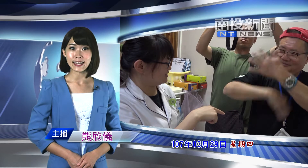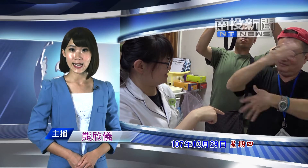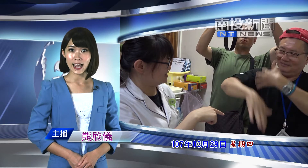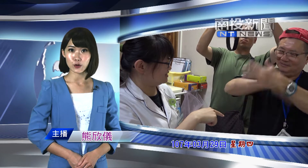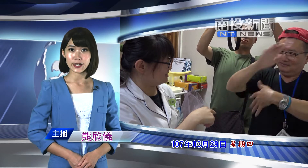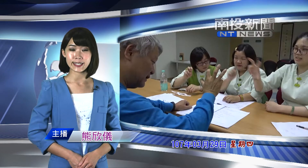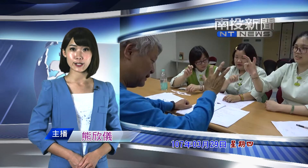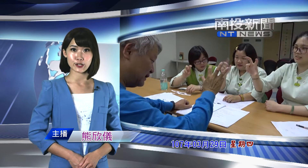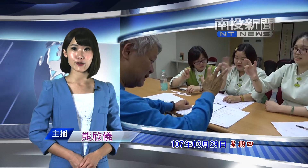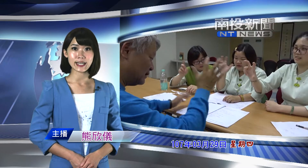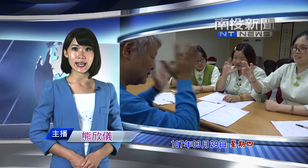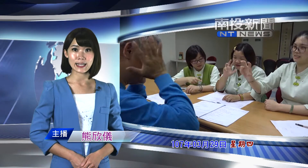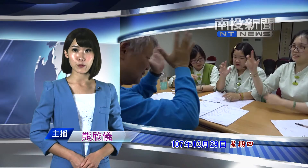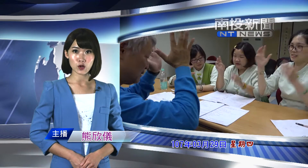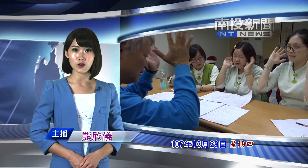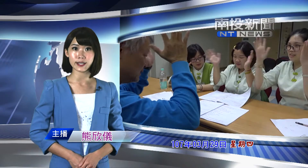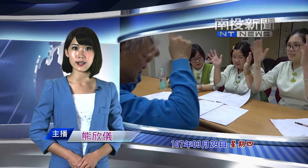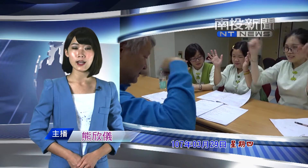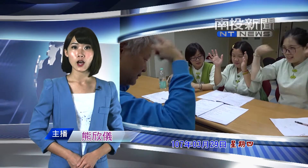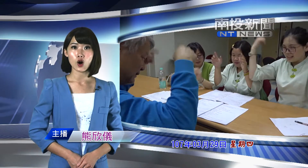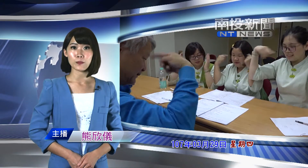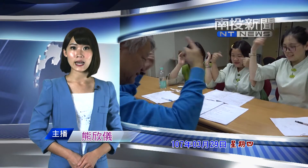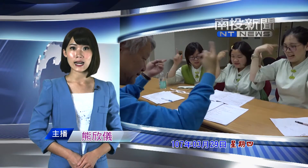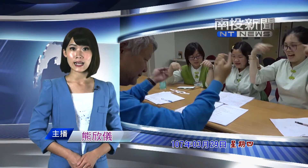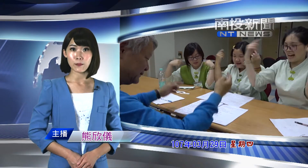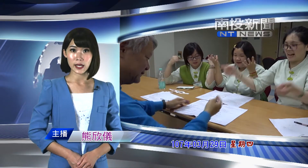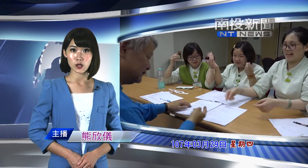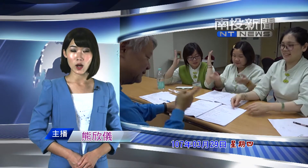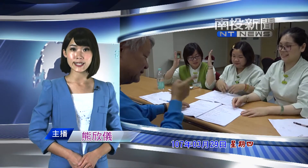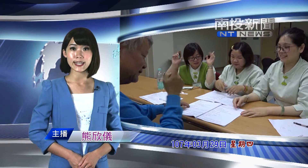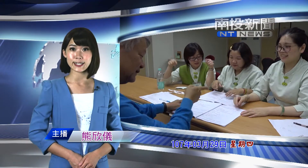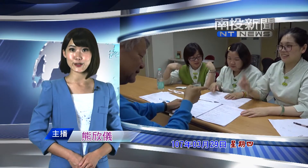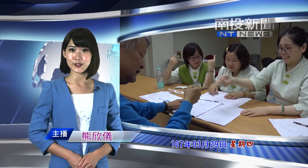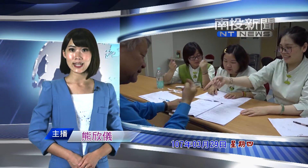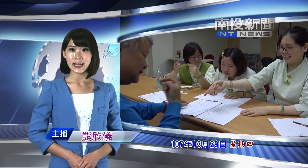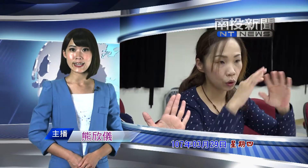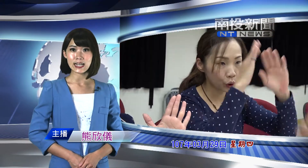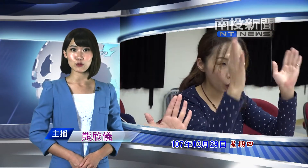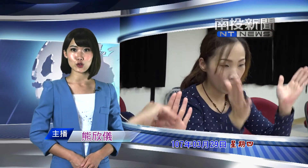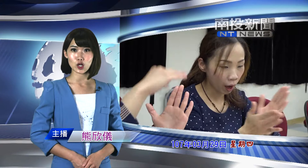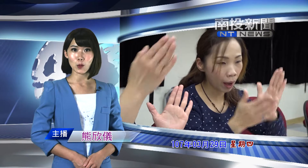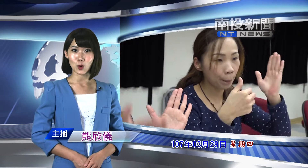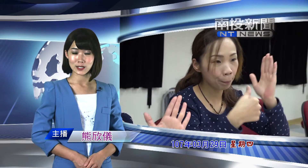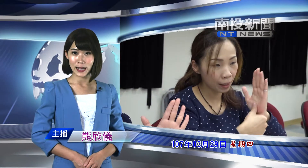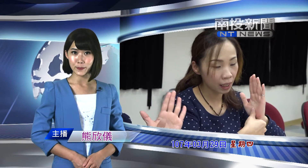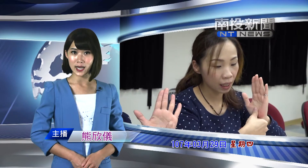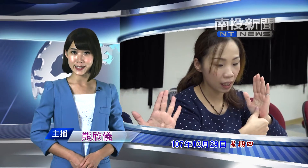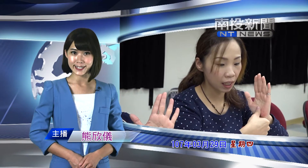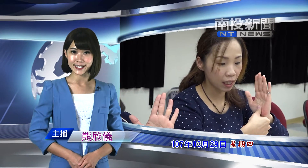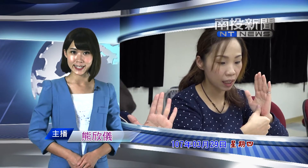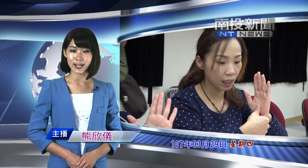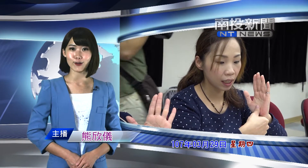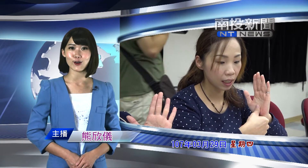来开释秋季的基本库庭让病人来到病医看病时可以感受到无差别的清晰照顾